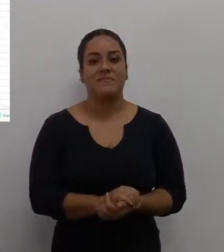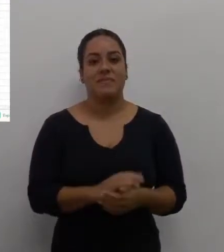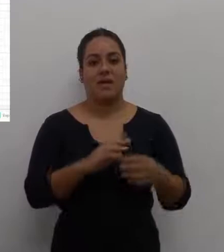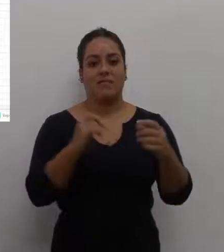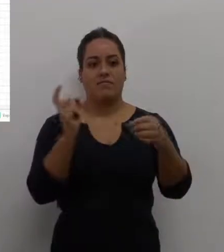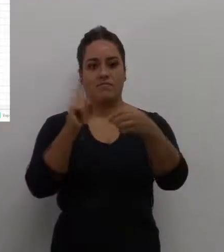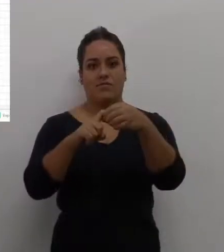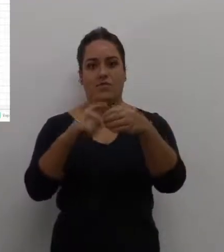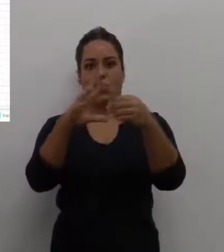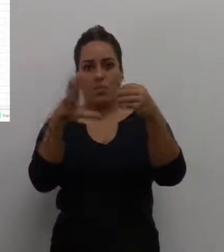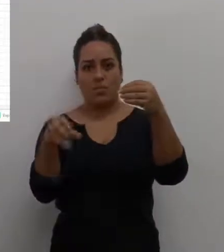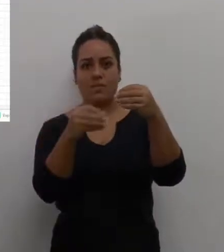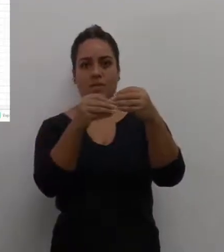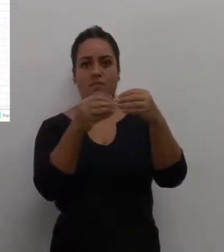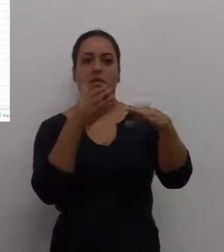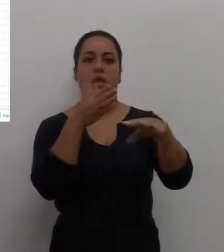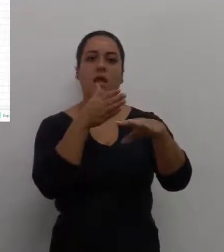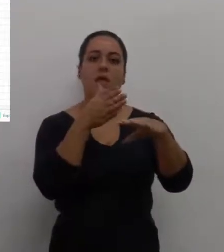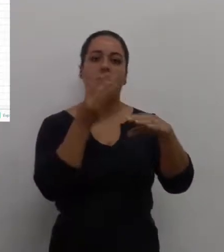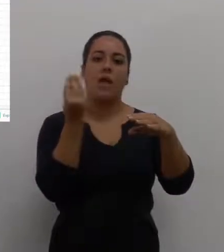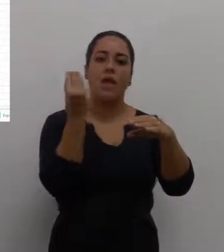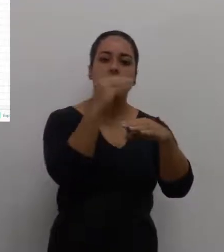complemento, inserir linhas e colunas,